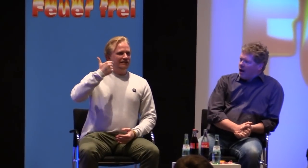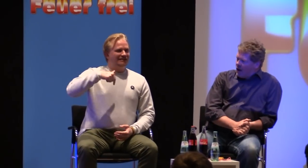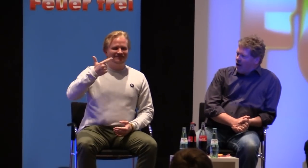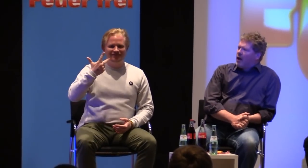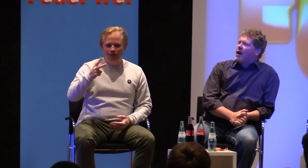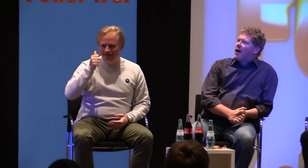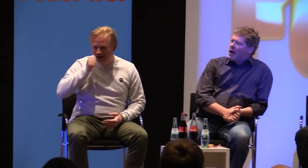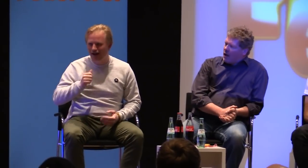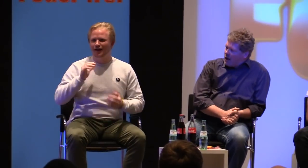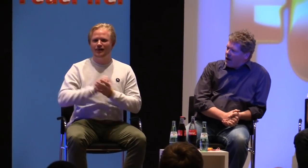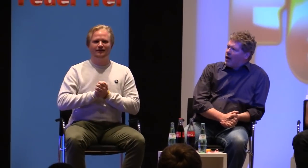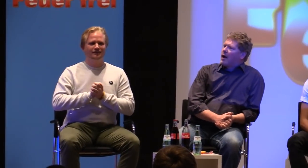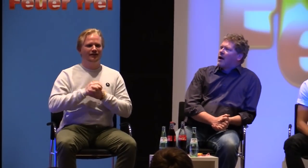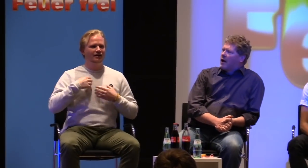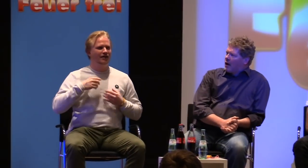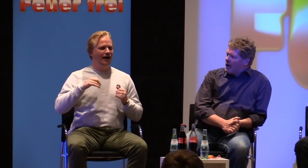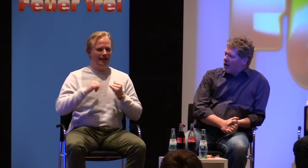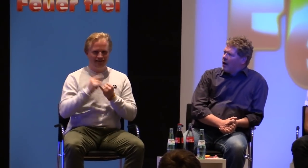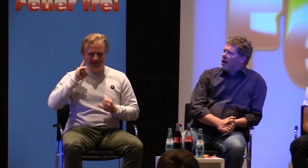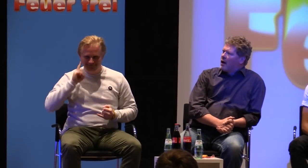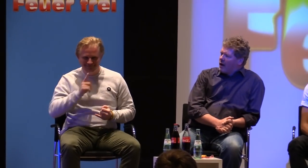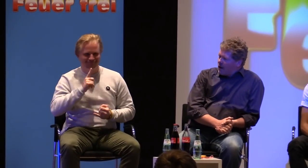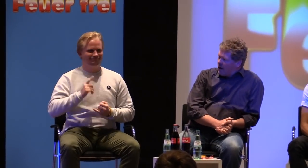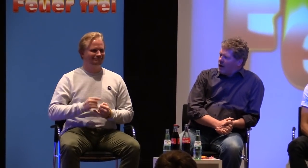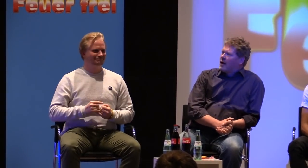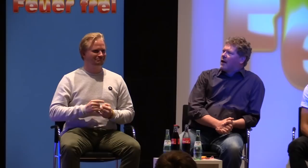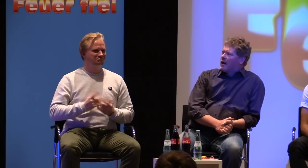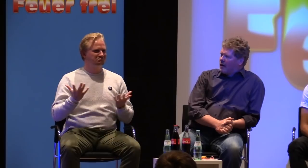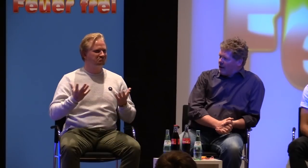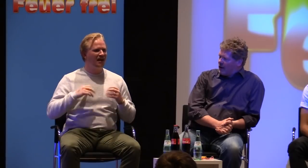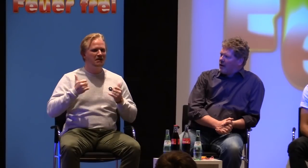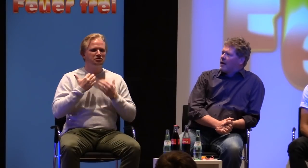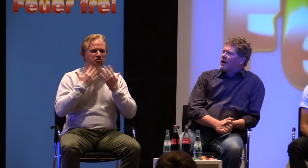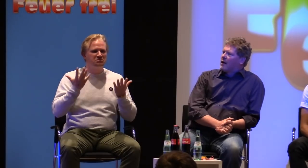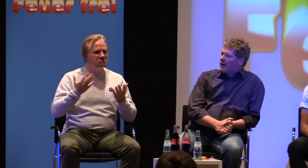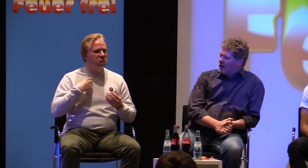Mein Name ist Patrick Bauer, ich bin 32 Jahre alt, meine Eltern sind taub.